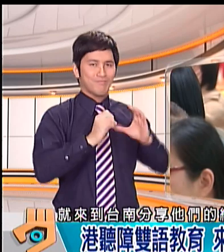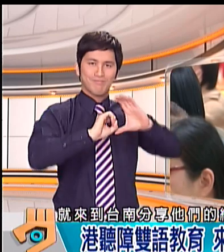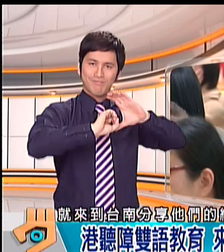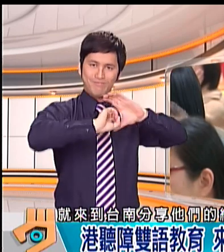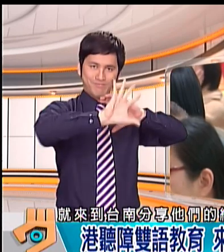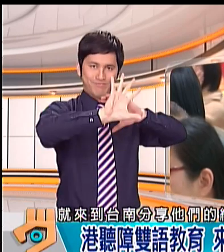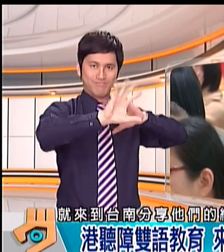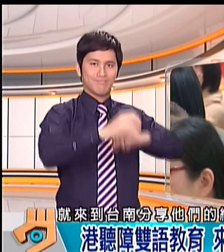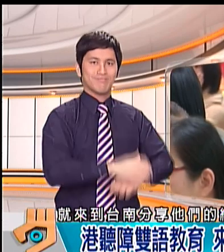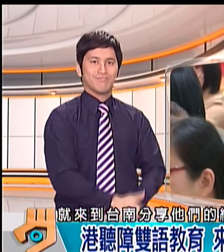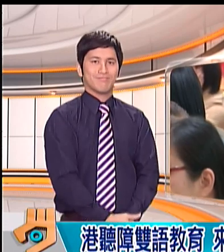经验。